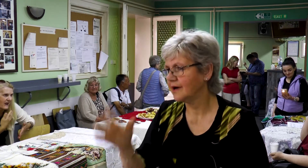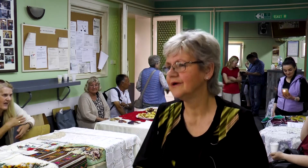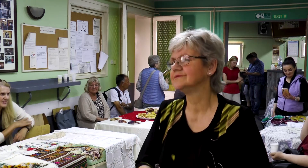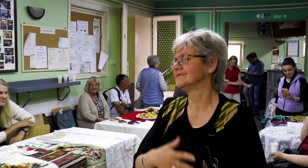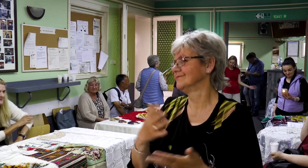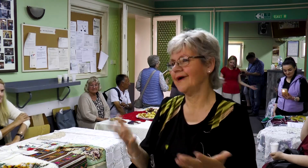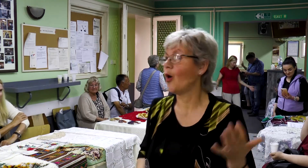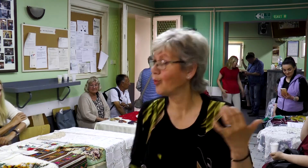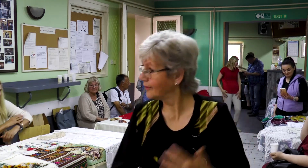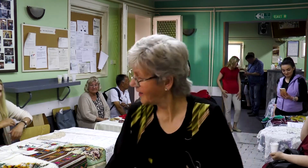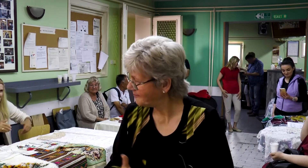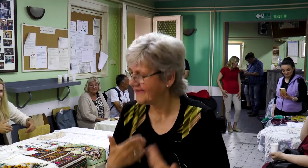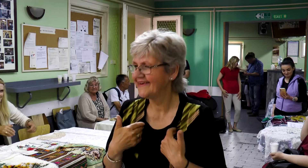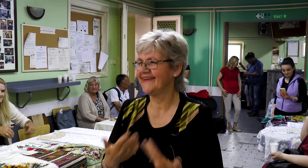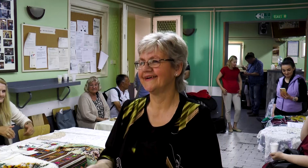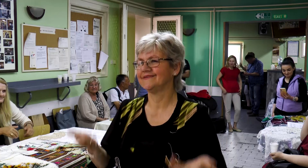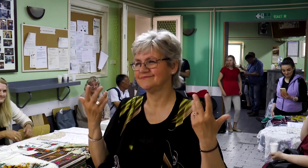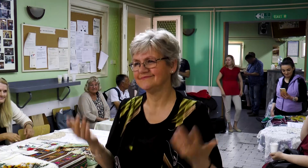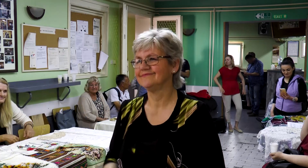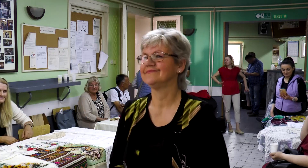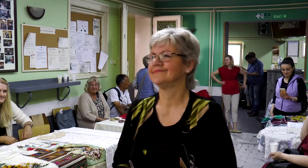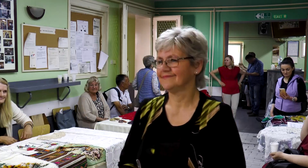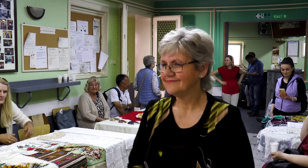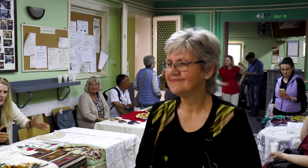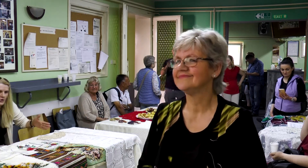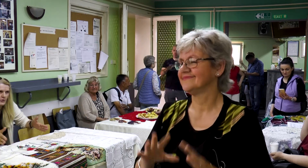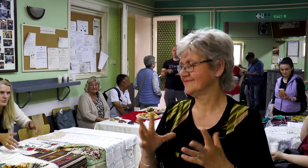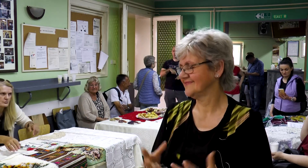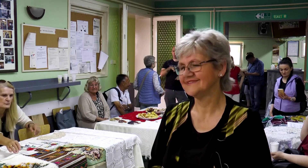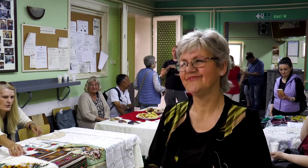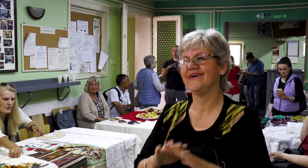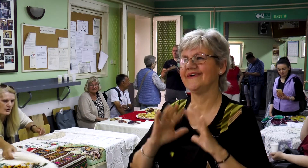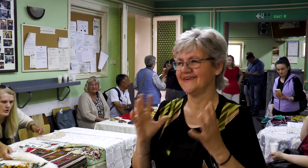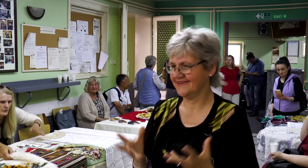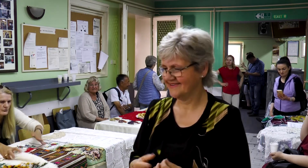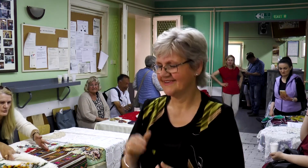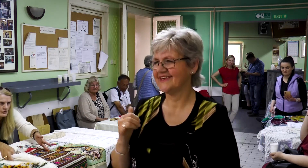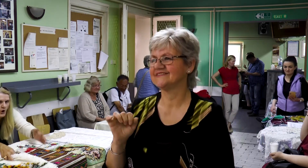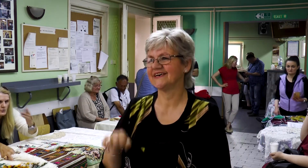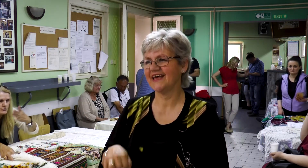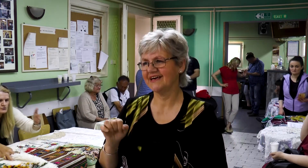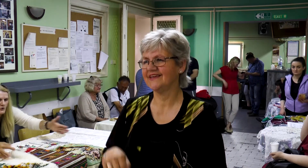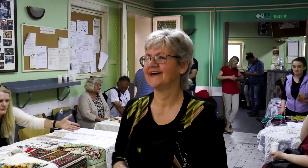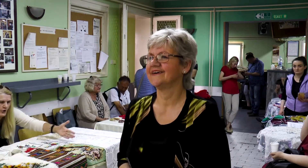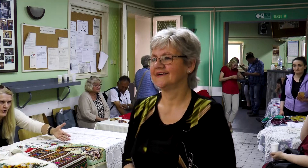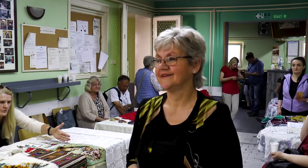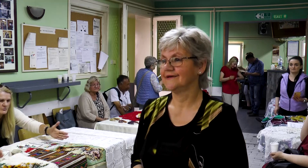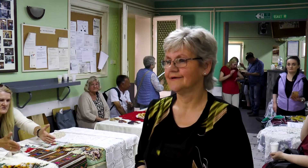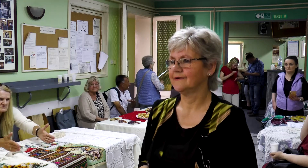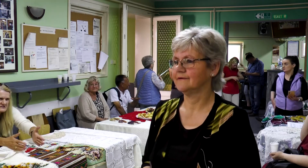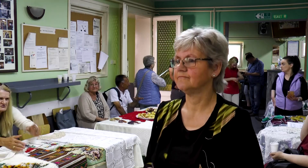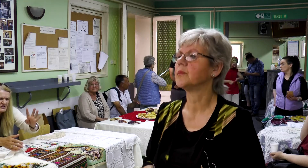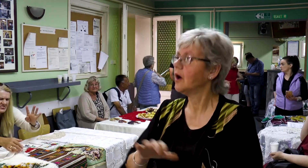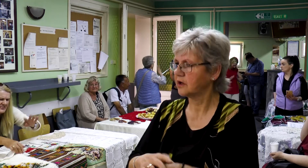folklor, mislim ja se takmičim u pikadu, ranije je bilo i kuglanju.